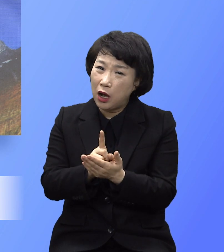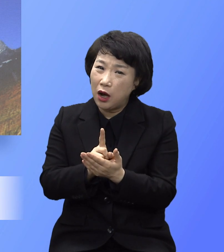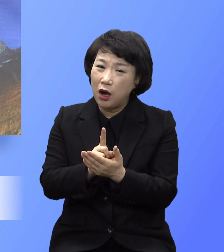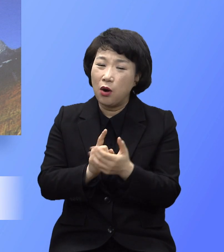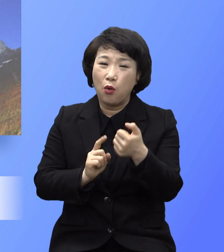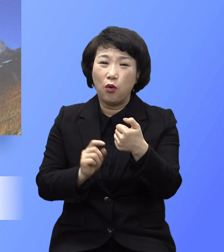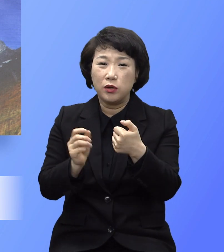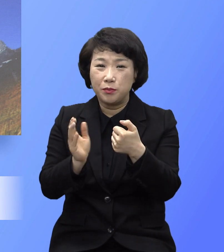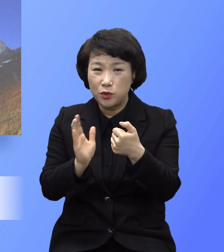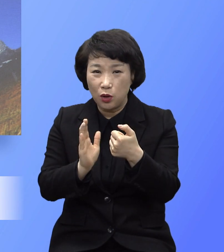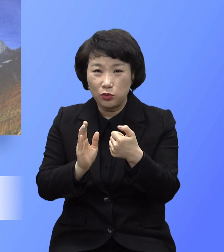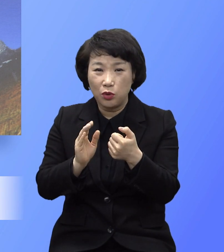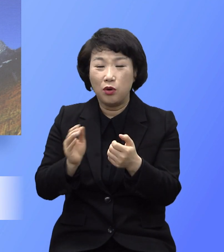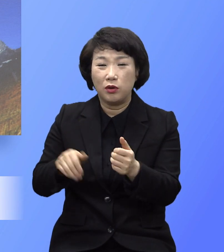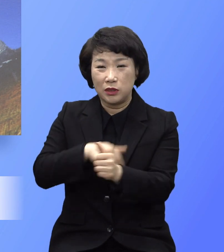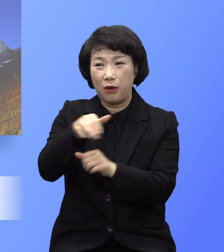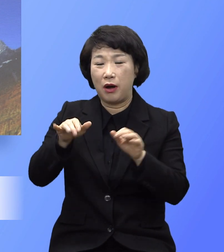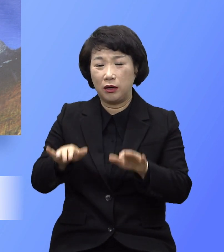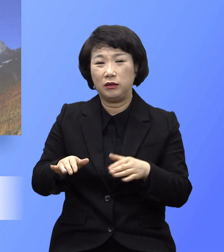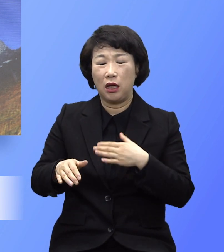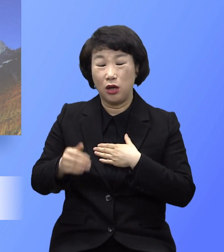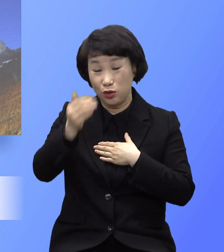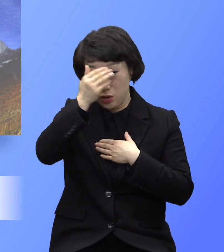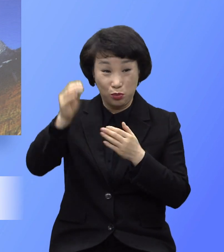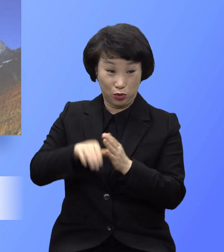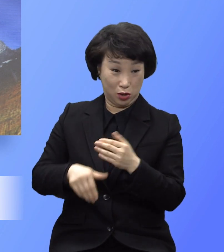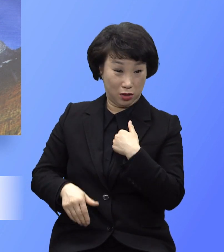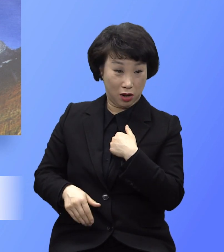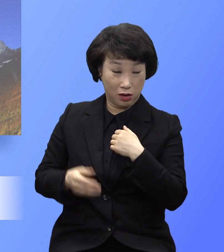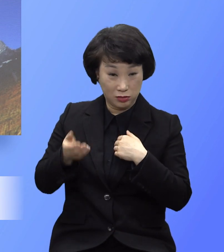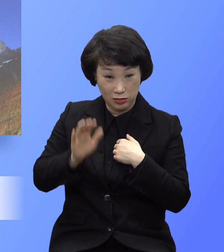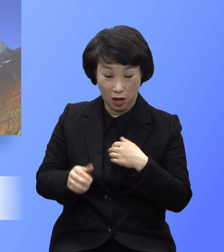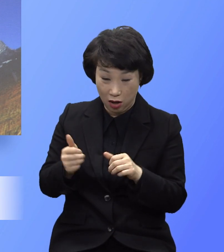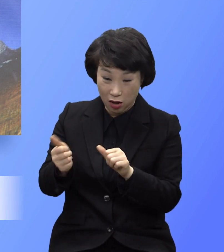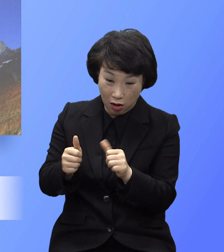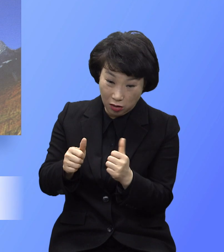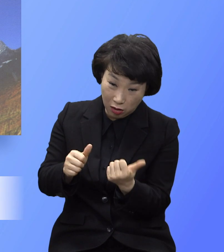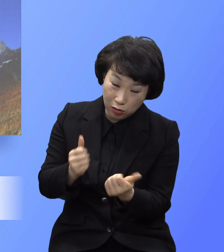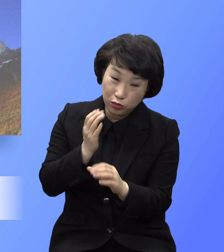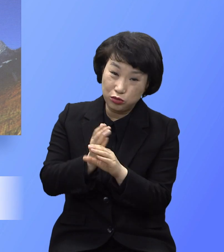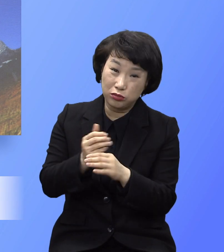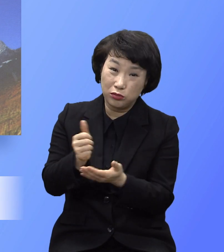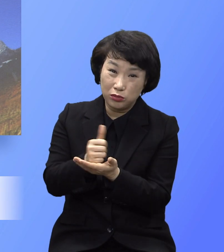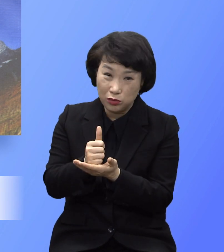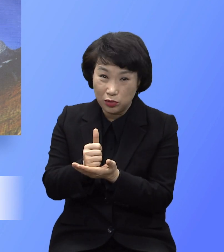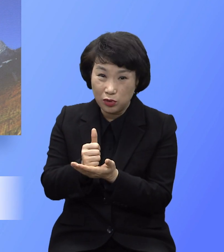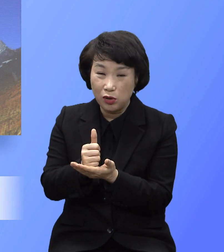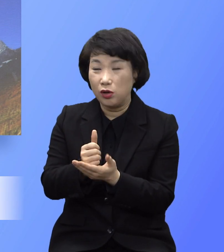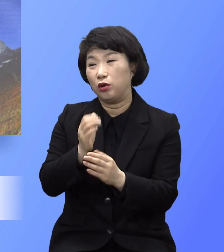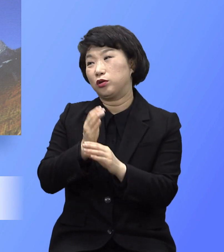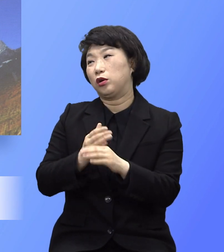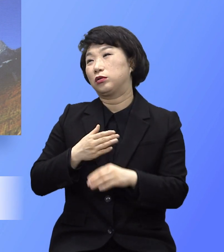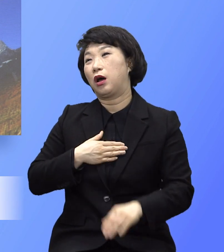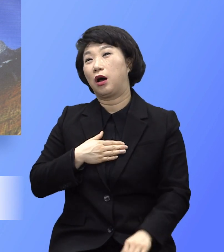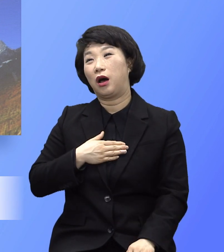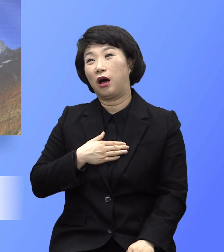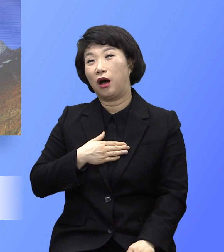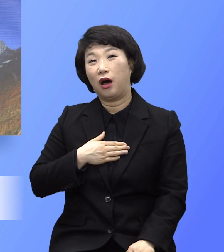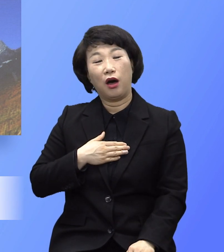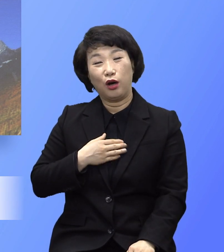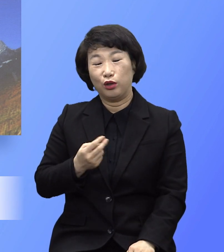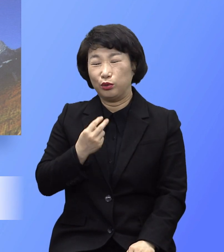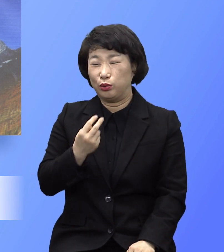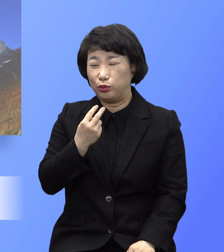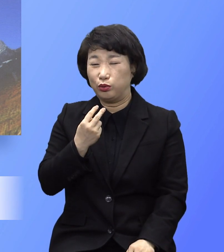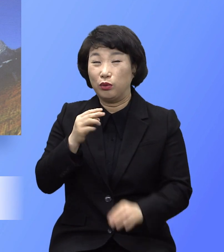하는 그런 상황 속에서 젊은 녀석이 다 이제 죽음의 축배를 마시고